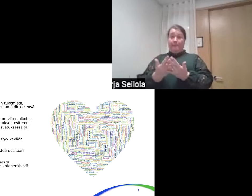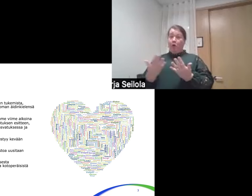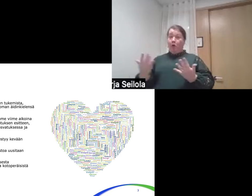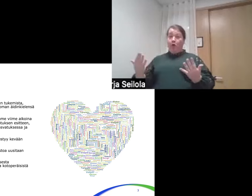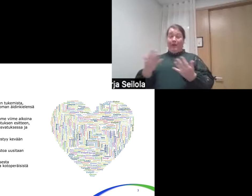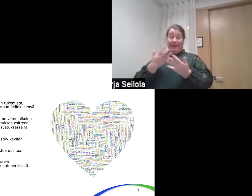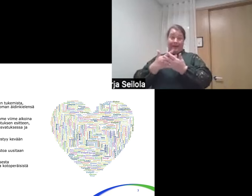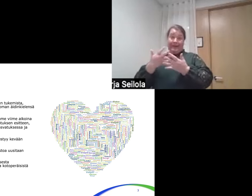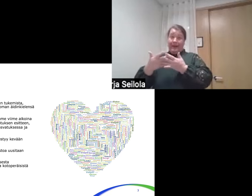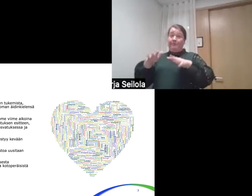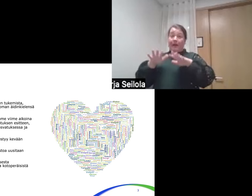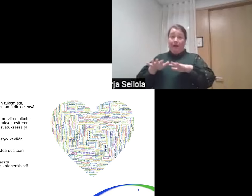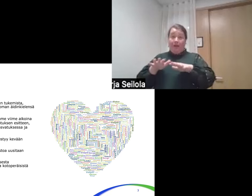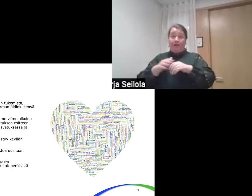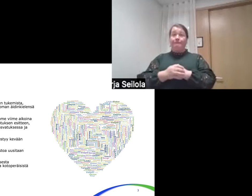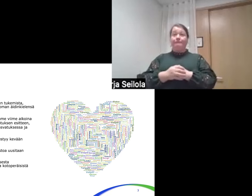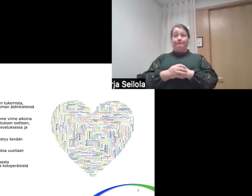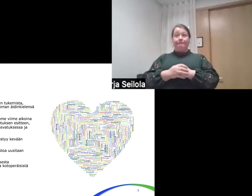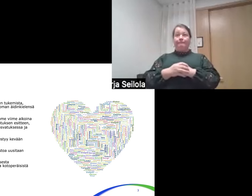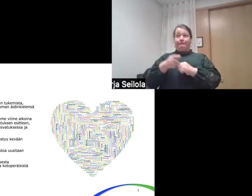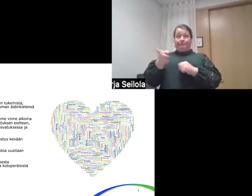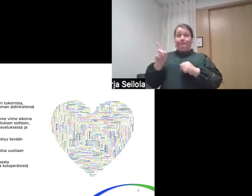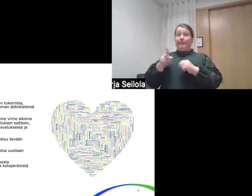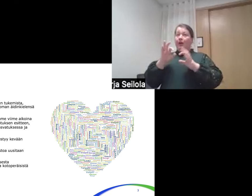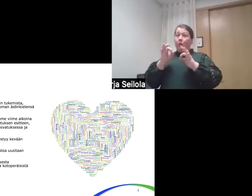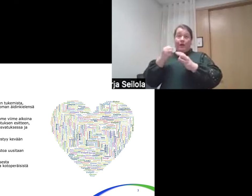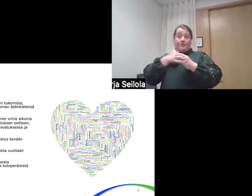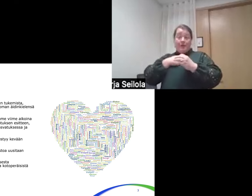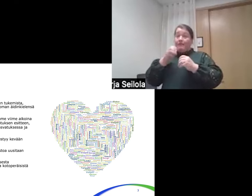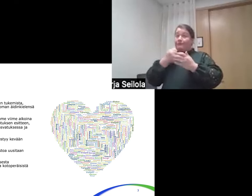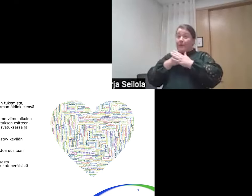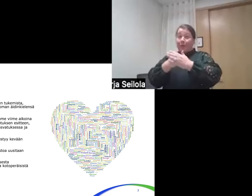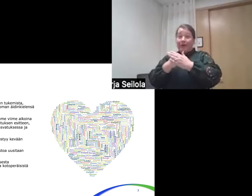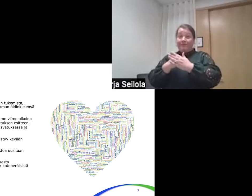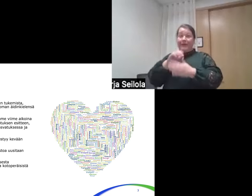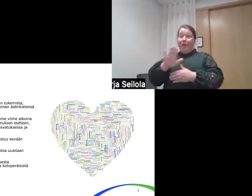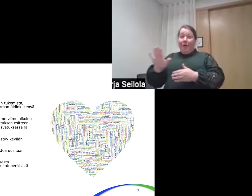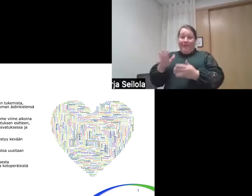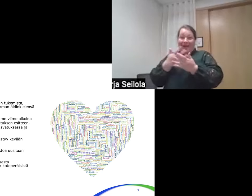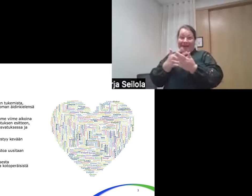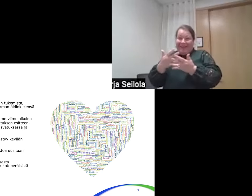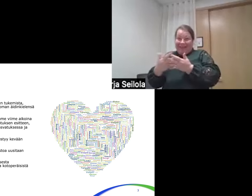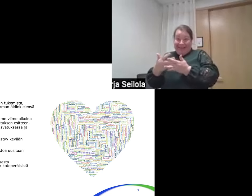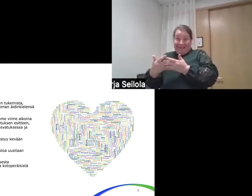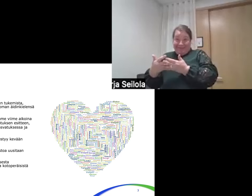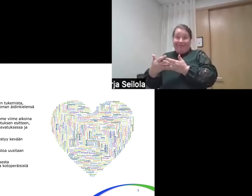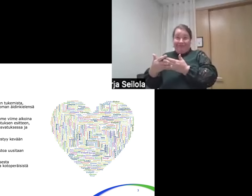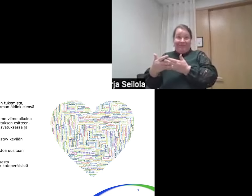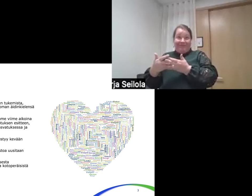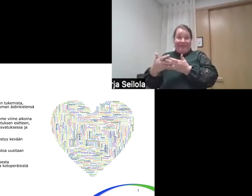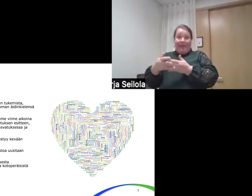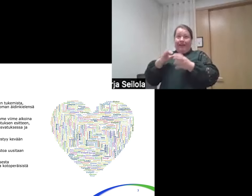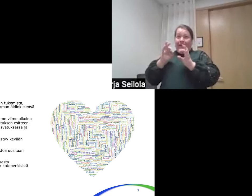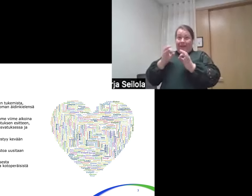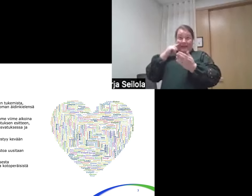Tänä päivänä meillä on paljon monikielisiä lapsia ja koulussa ylipäänsä on useita kieliä paikalla. Ja se, että miten me saadaan